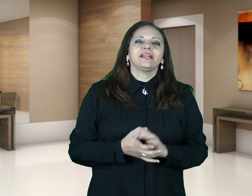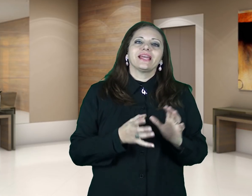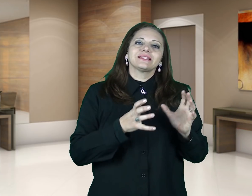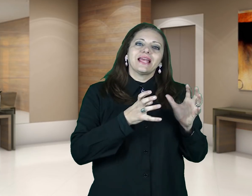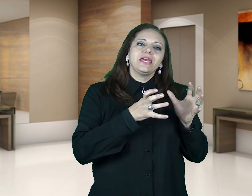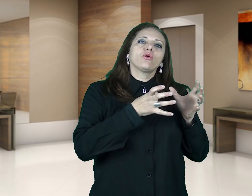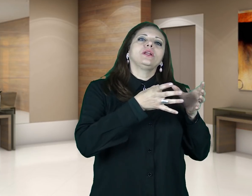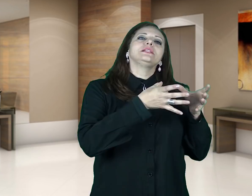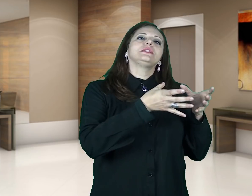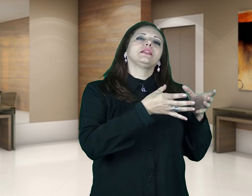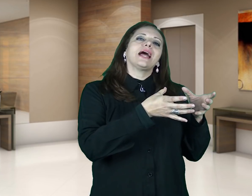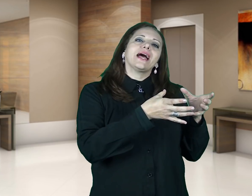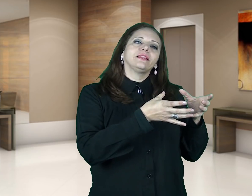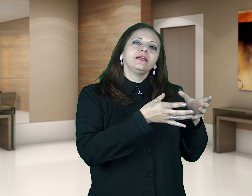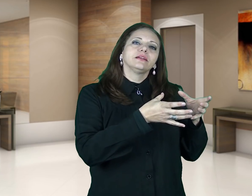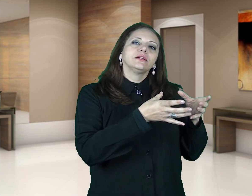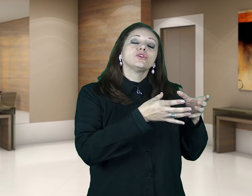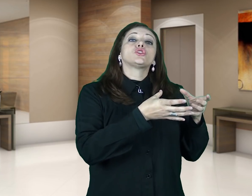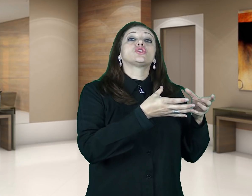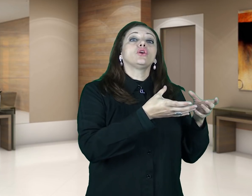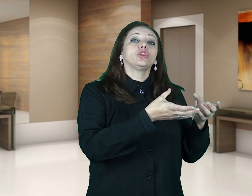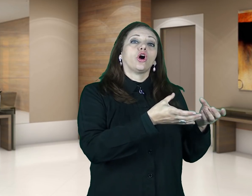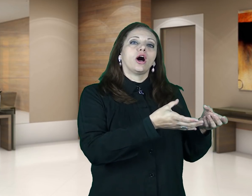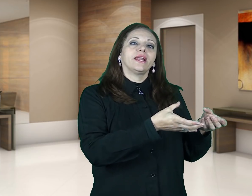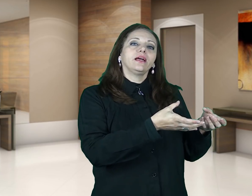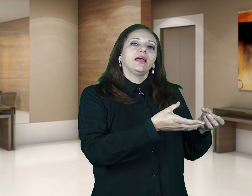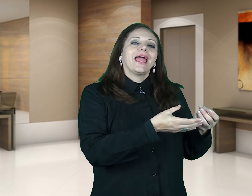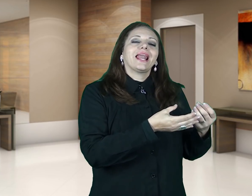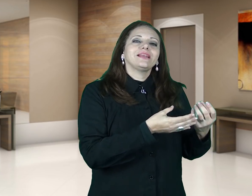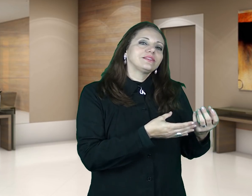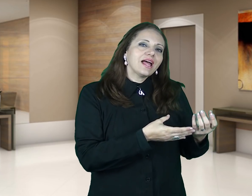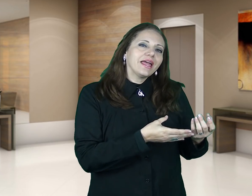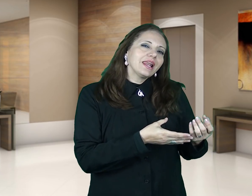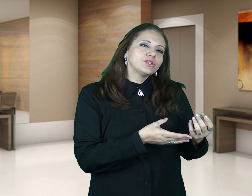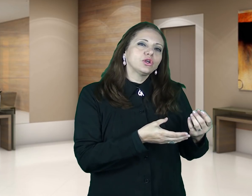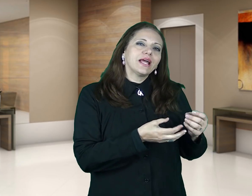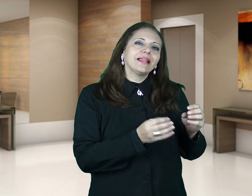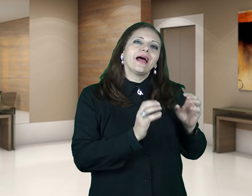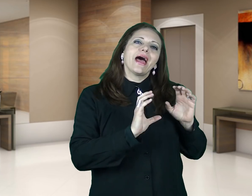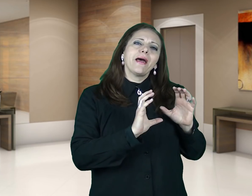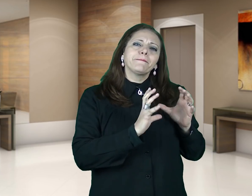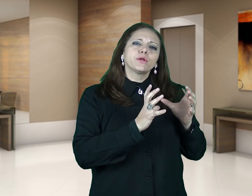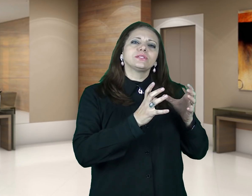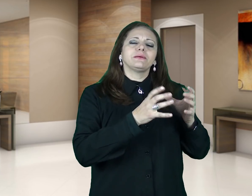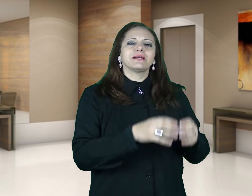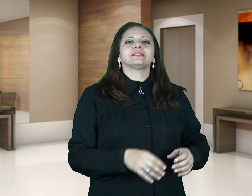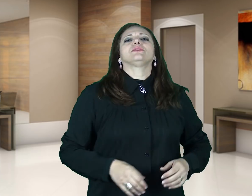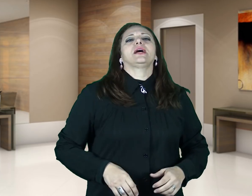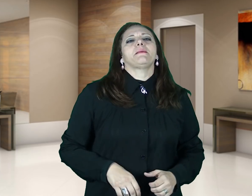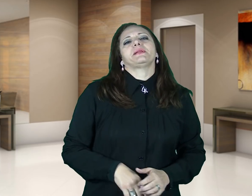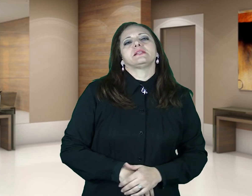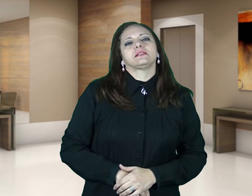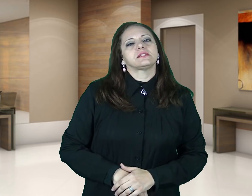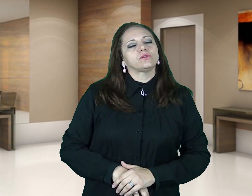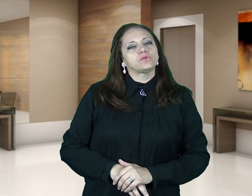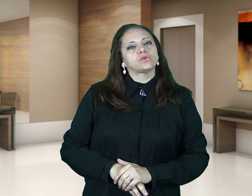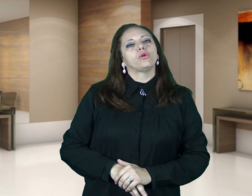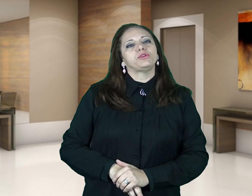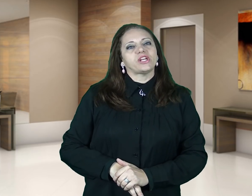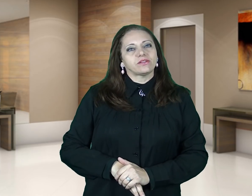entender que essa iconicidade sonora, ela está relacionada à aproximação da representação dos